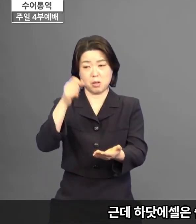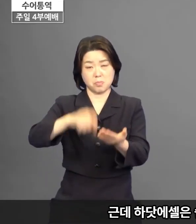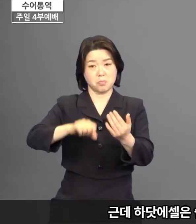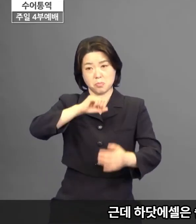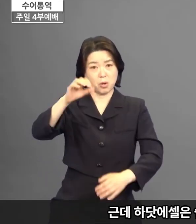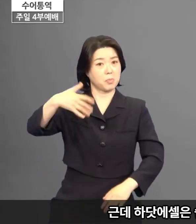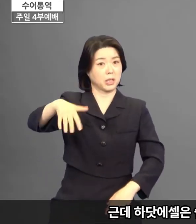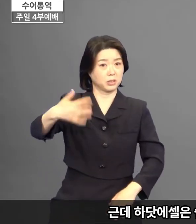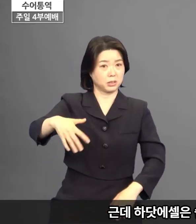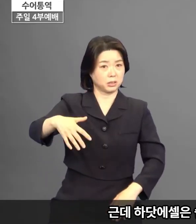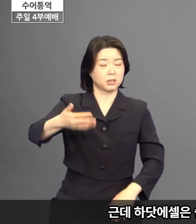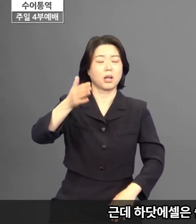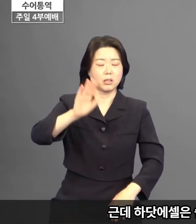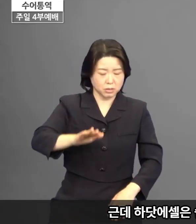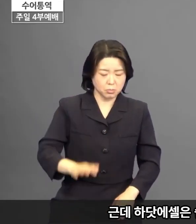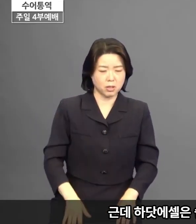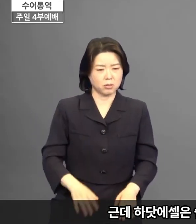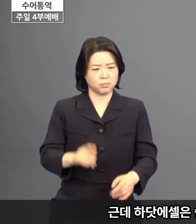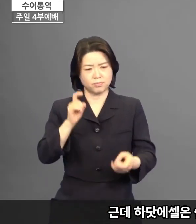아니에요. 근데